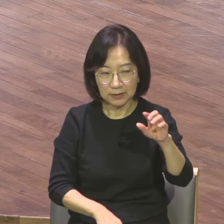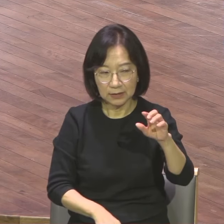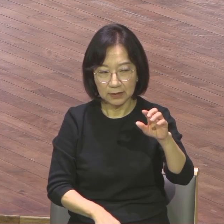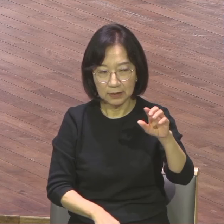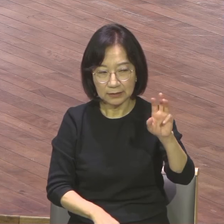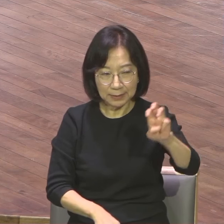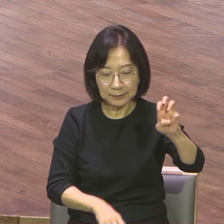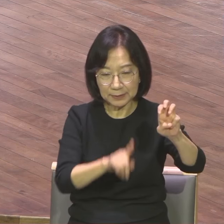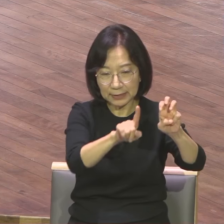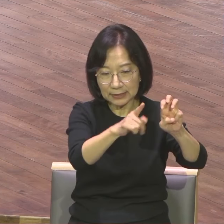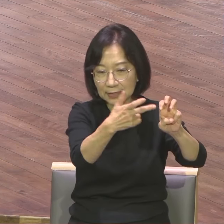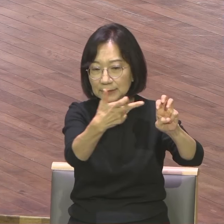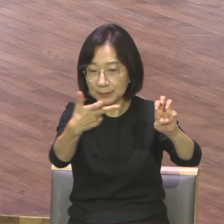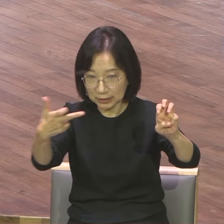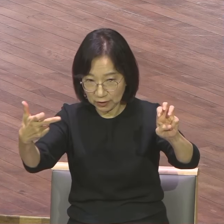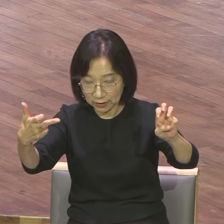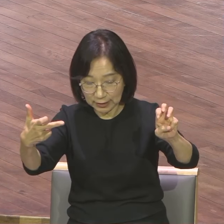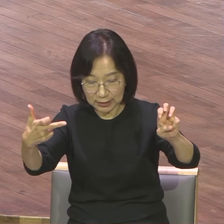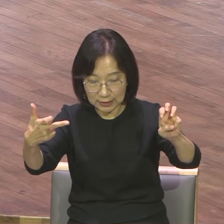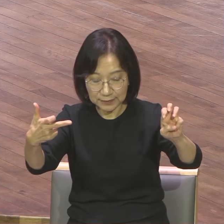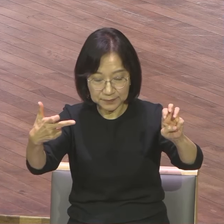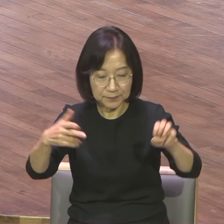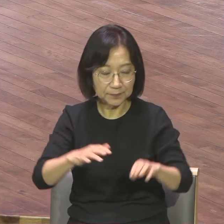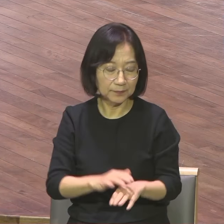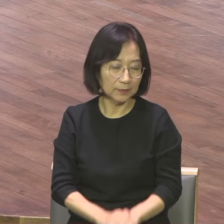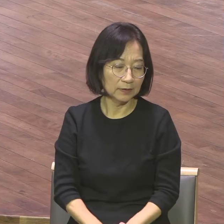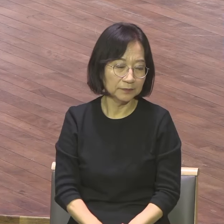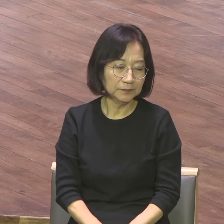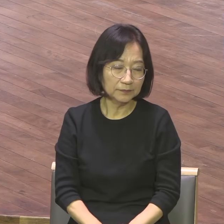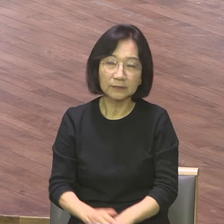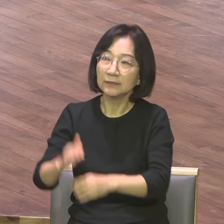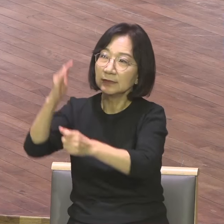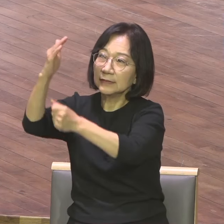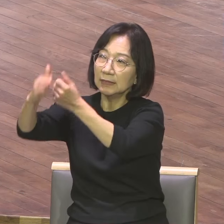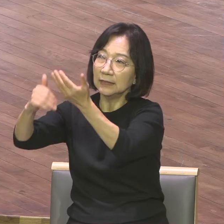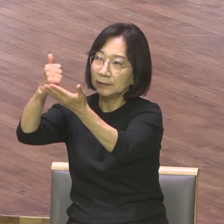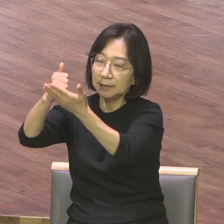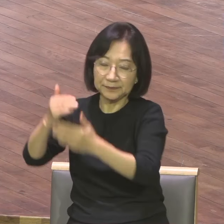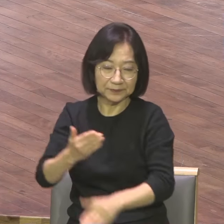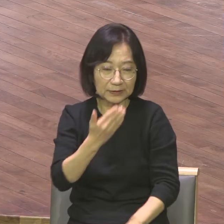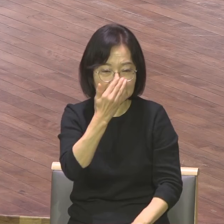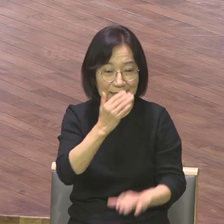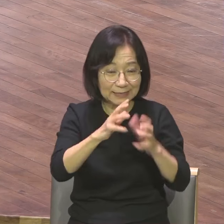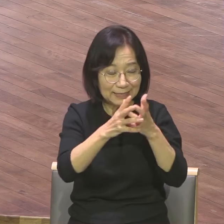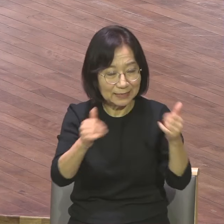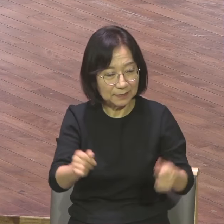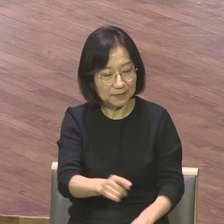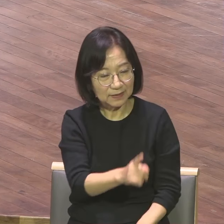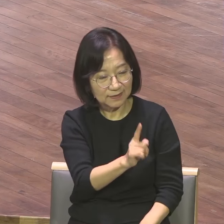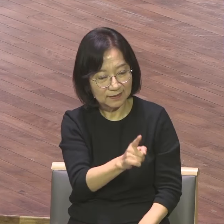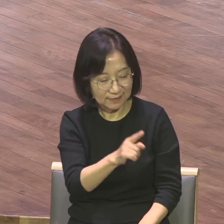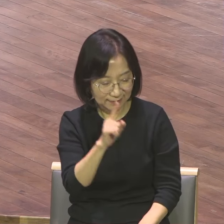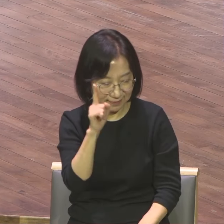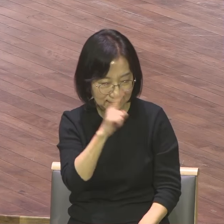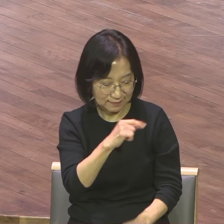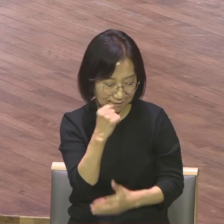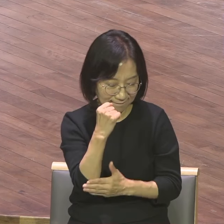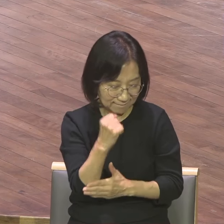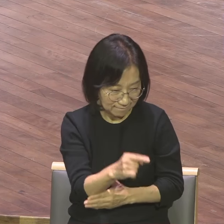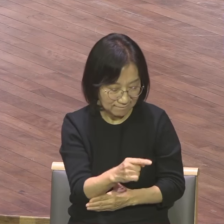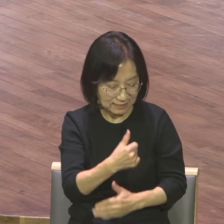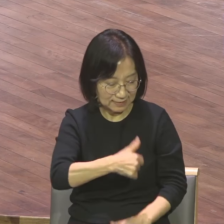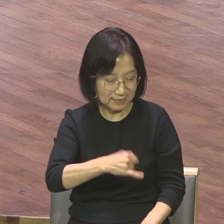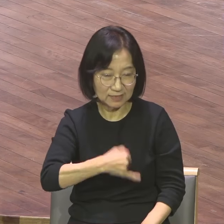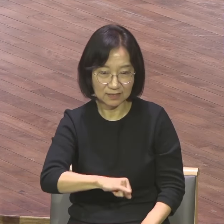되어 있습니다. 1절 보면 하나님께서 이스라엘을 향해서 배역한 자식이라고 그랬습니다.